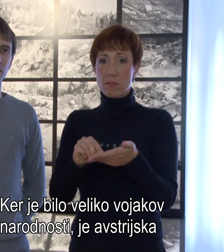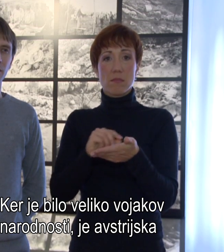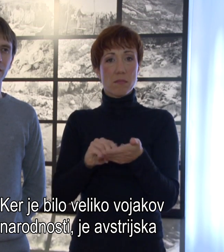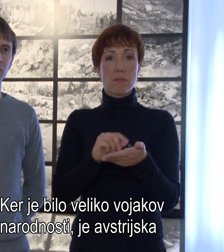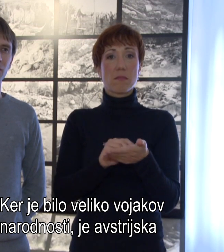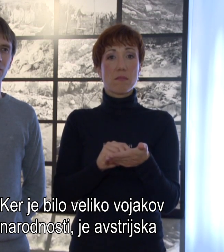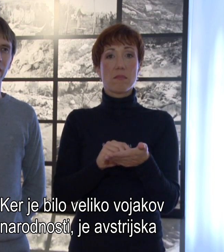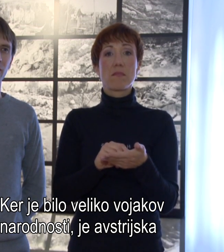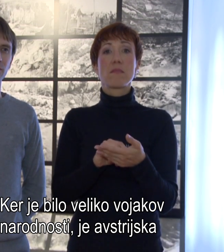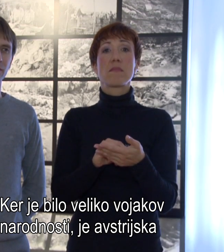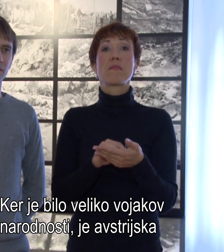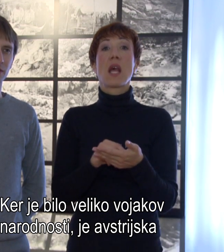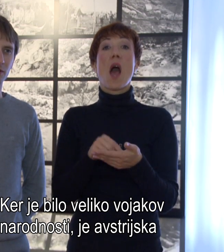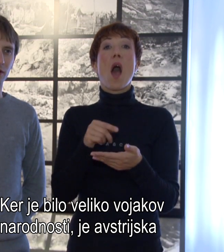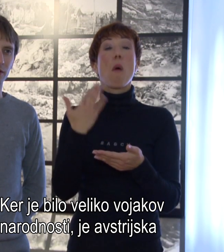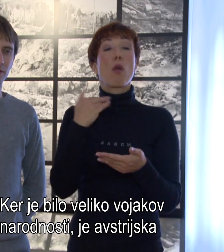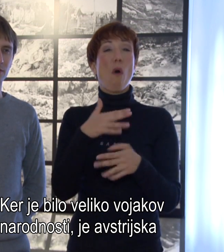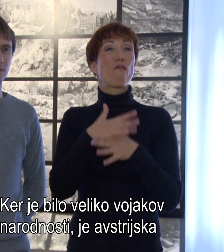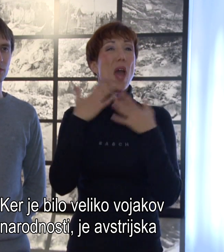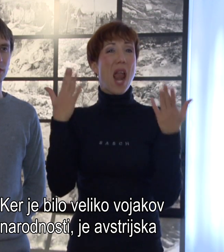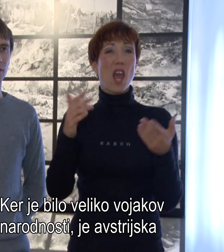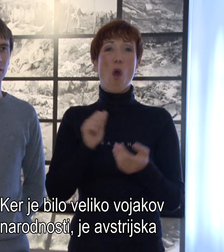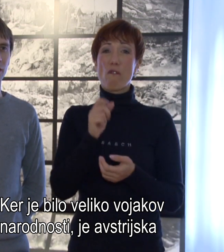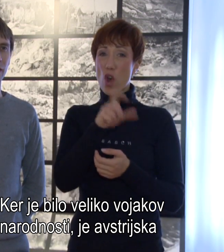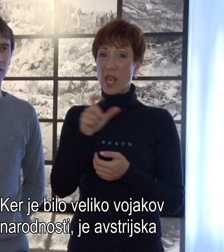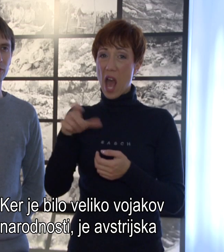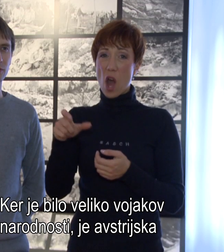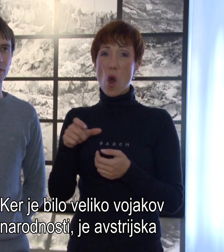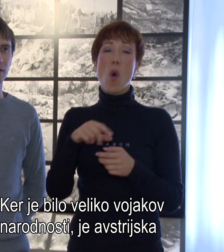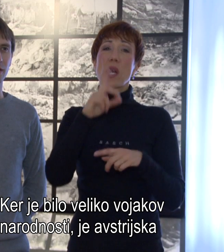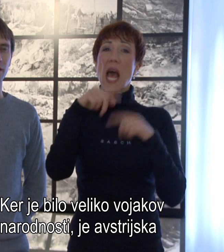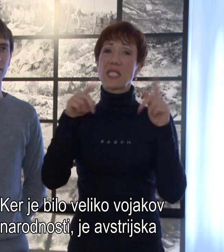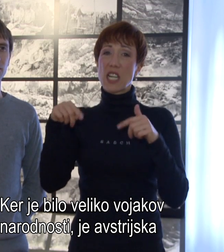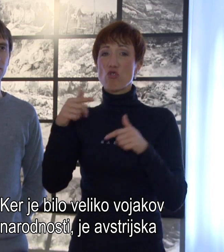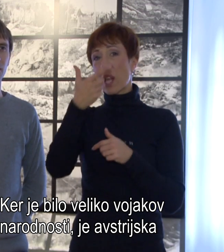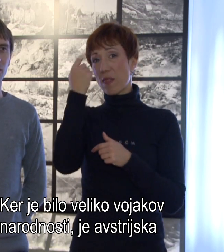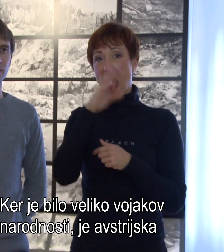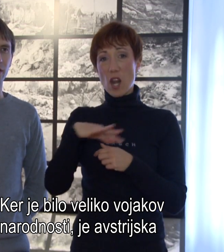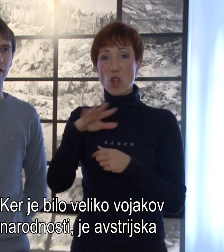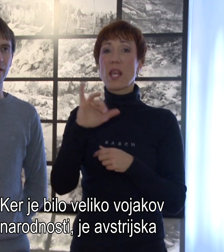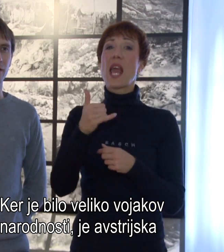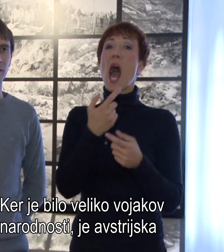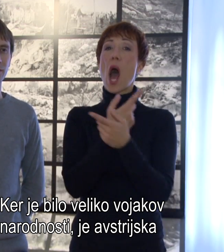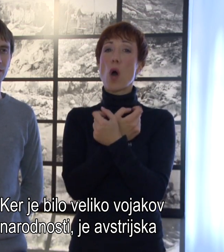Ker je bilo vojakov seveda veliko z različnih narodnosti, je avstrijska vojska